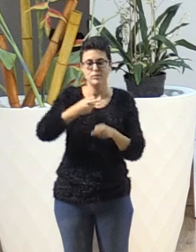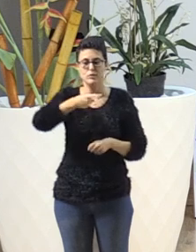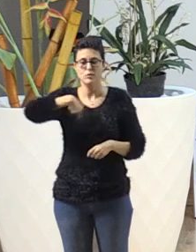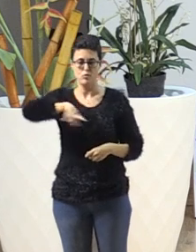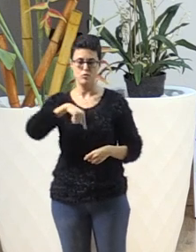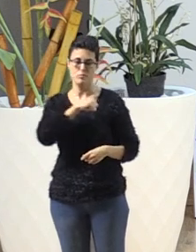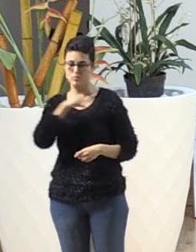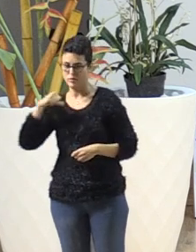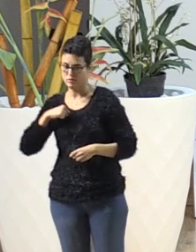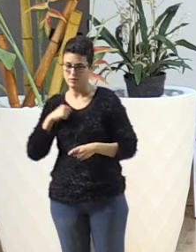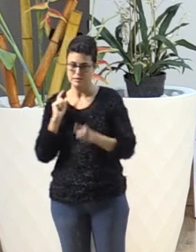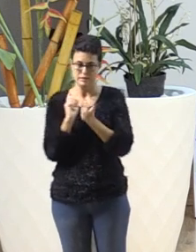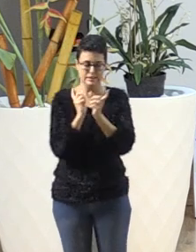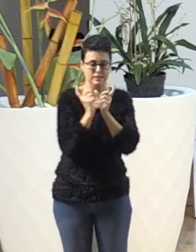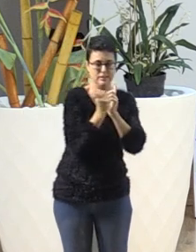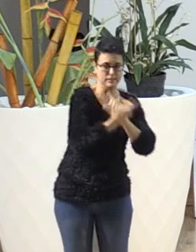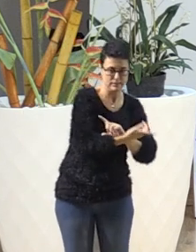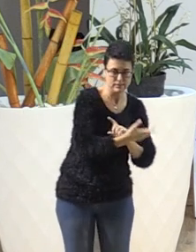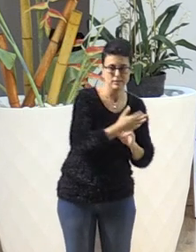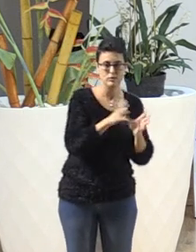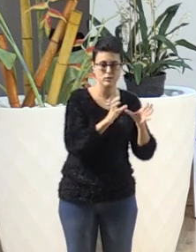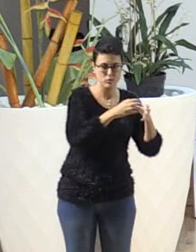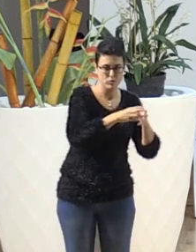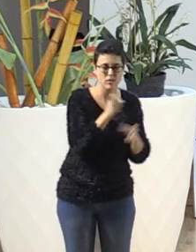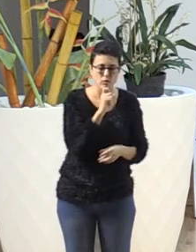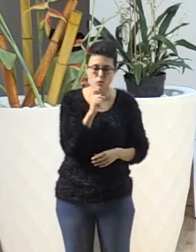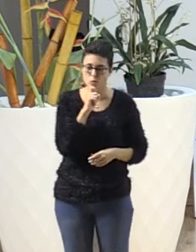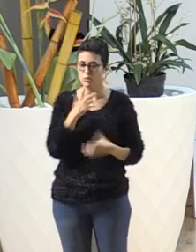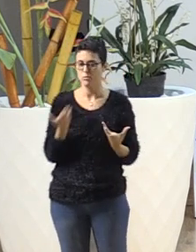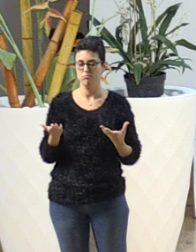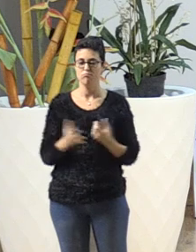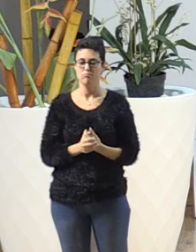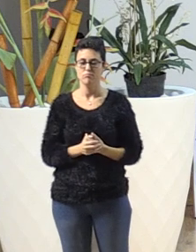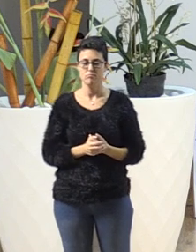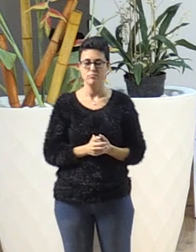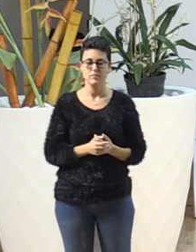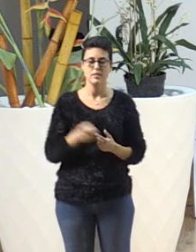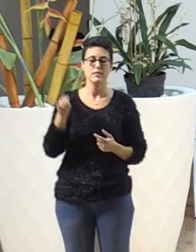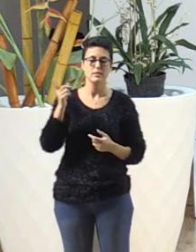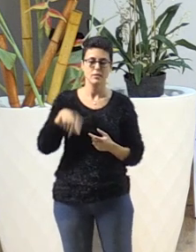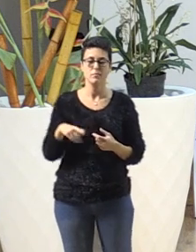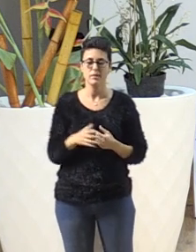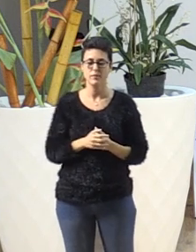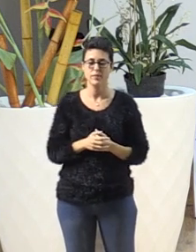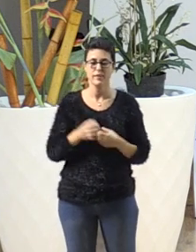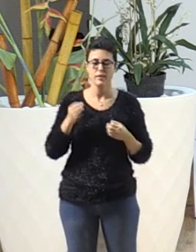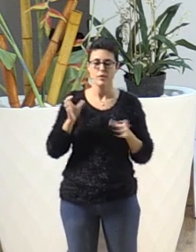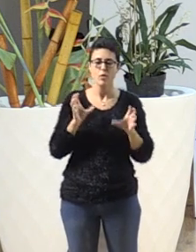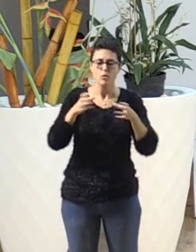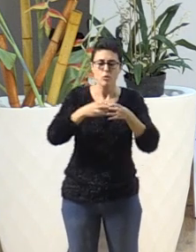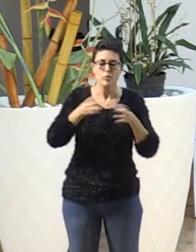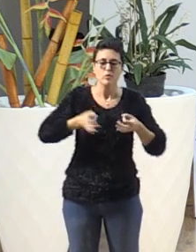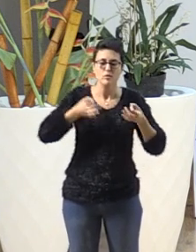a lo colectivo, y cómo el empoderamiento del que hablamos siempre se da siempre en colectivo y